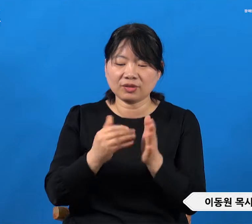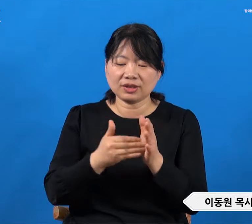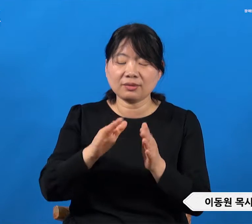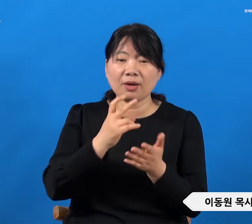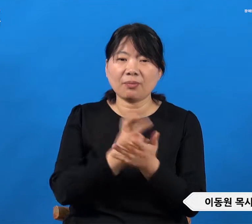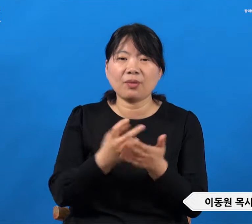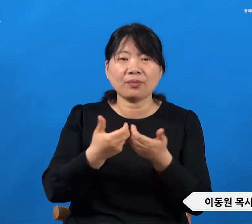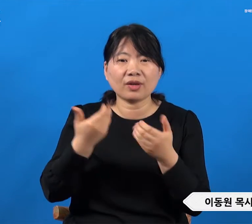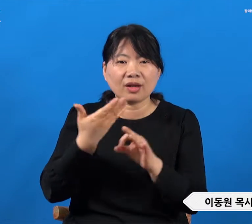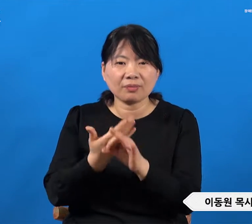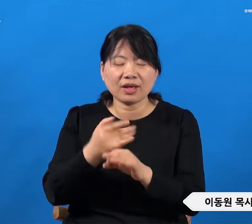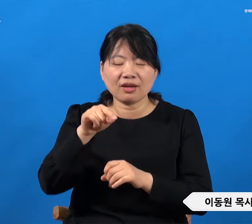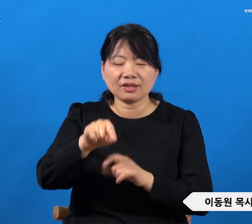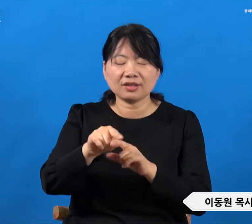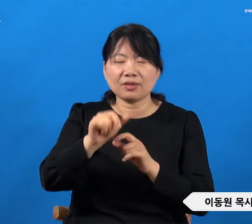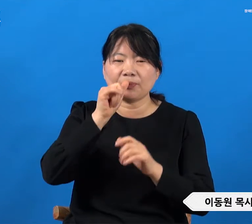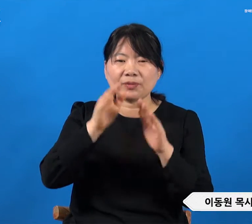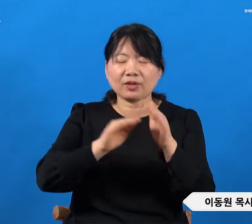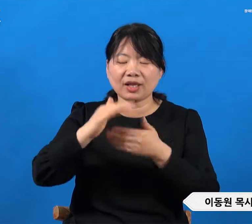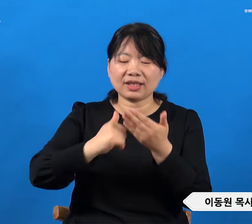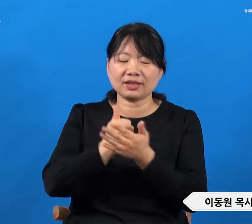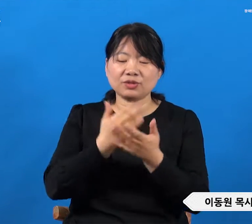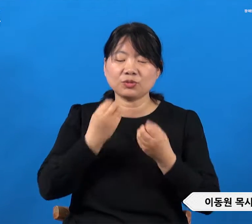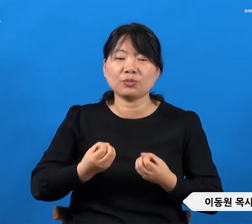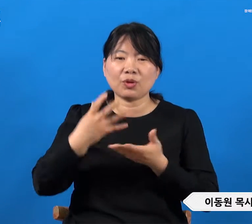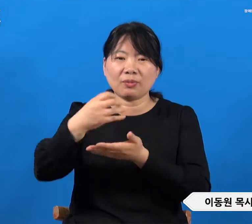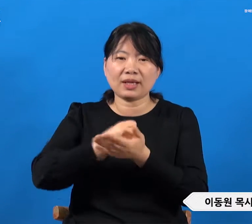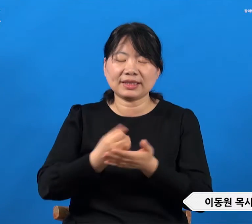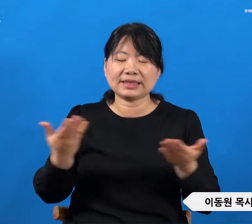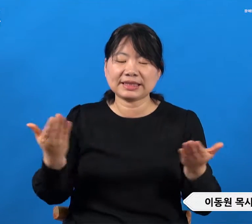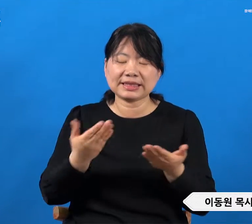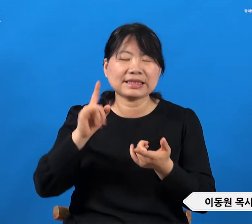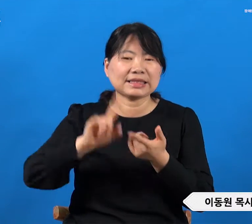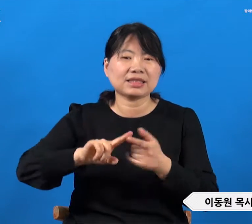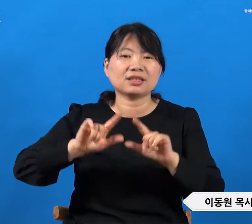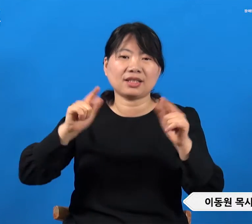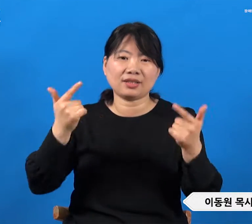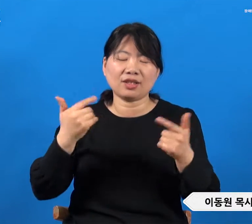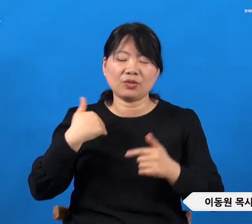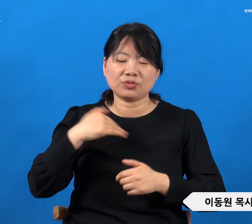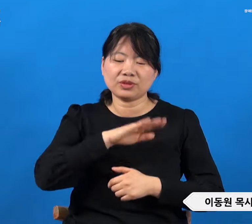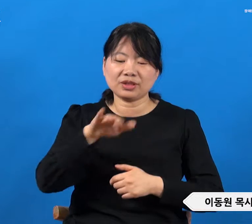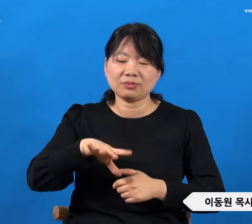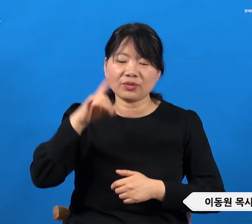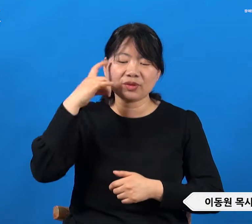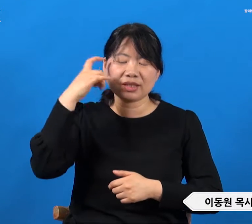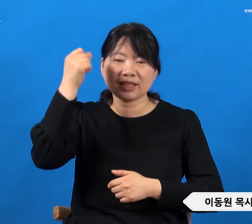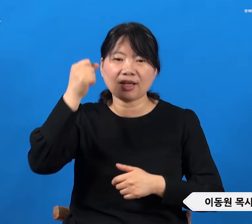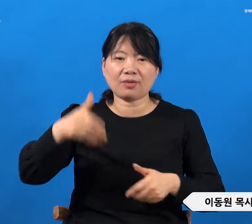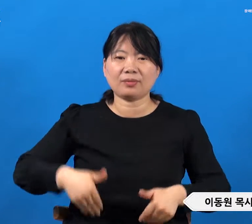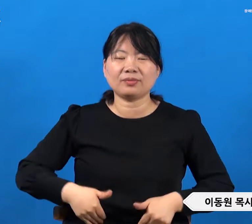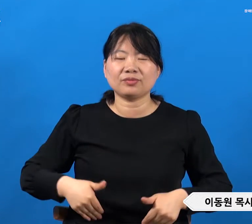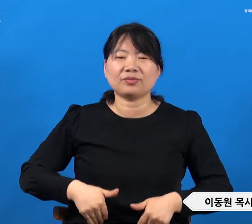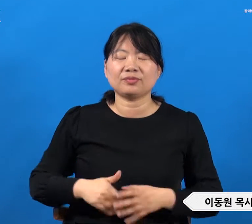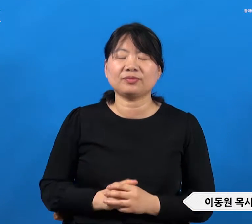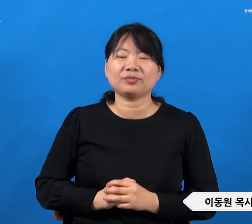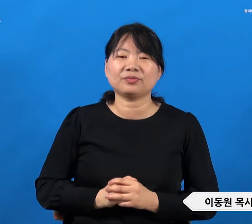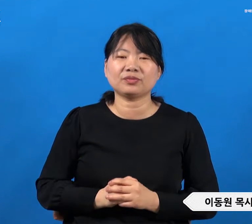해도 법을 떠난다면 그것은 결코 하나님의 축복받을 만한 일은 아니다라는 것을 우리는 먼저 기억할 필요가